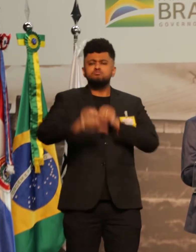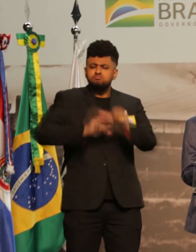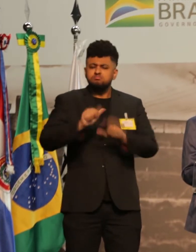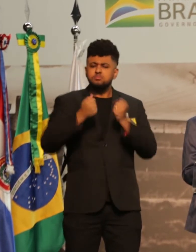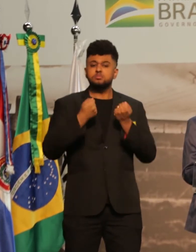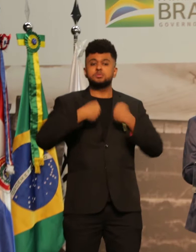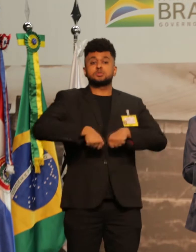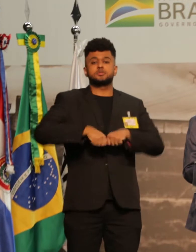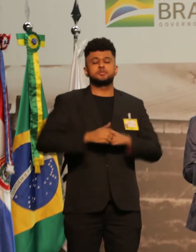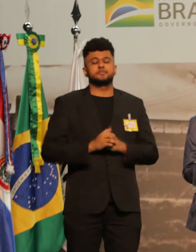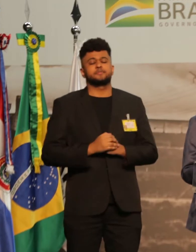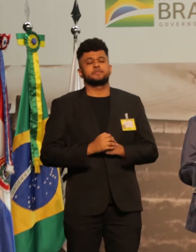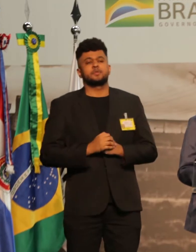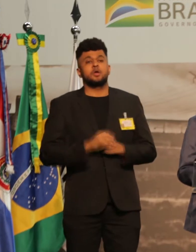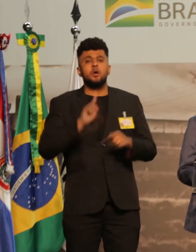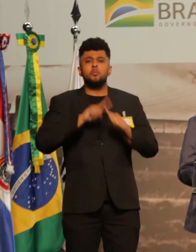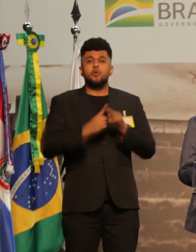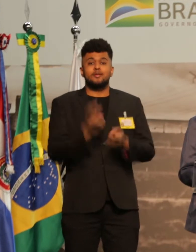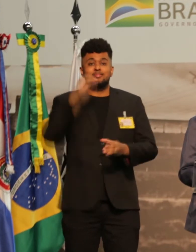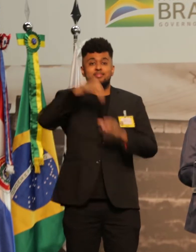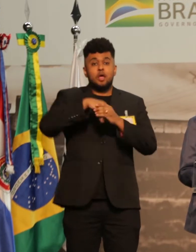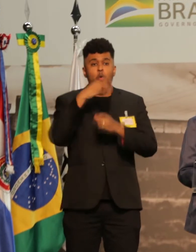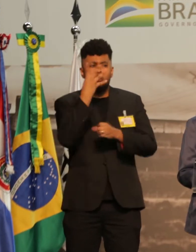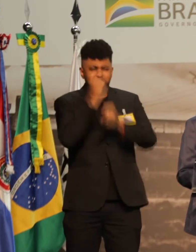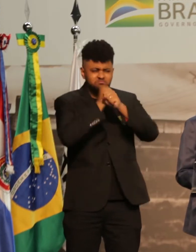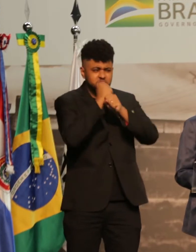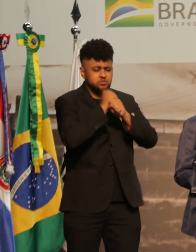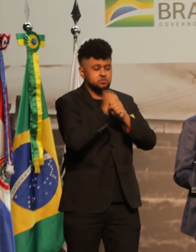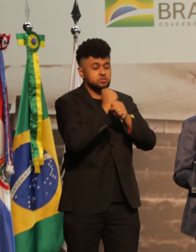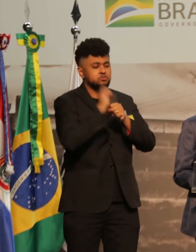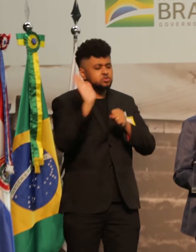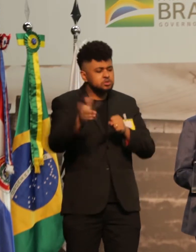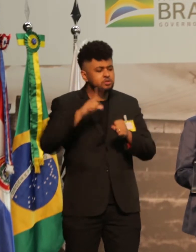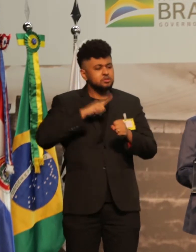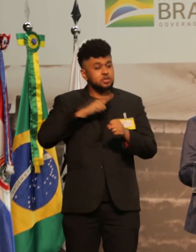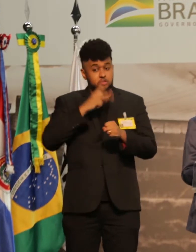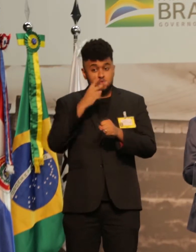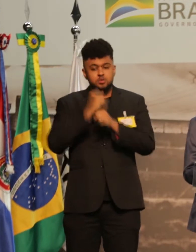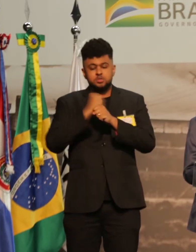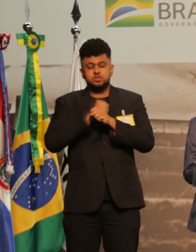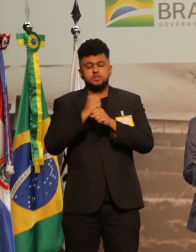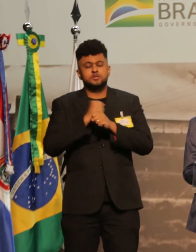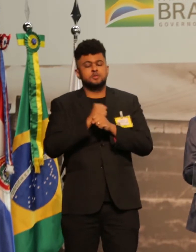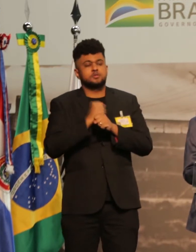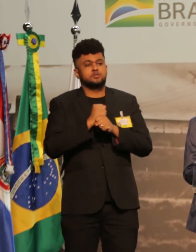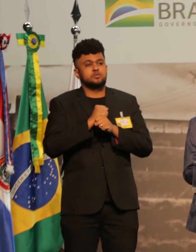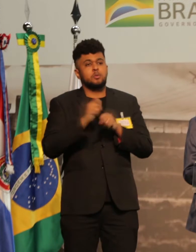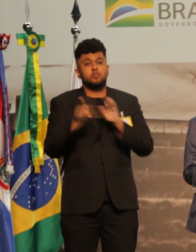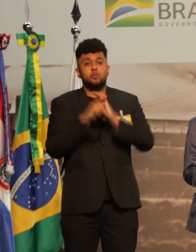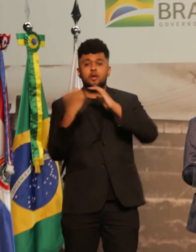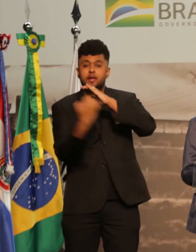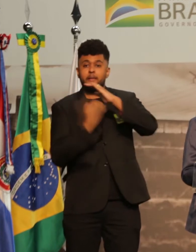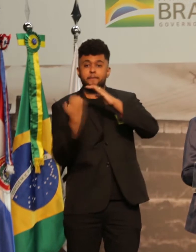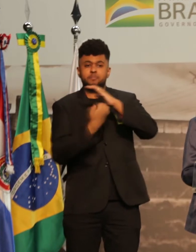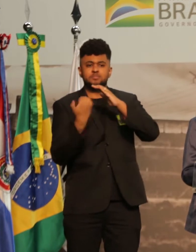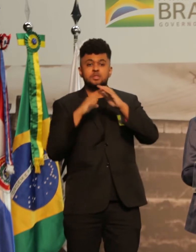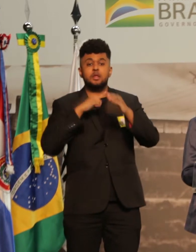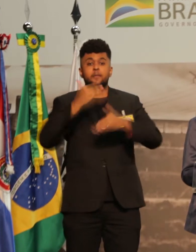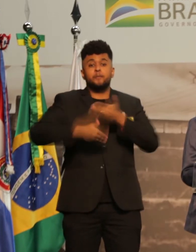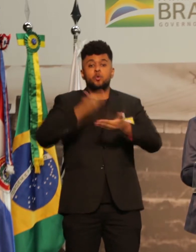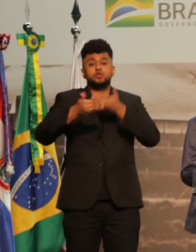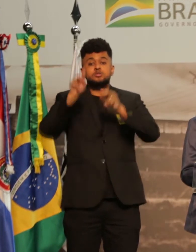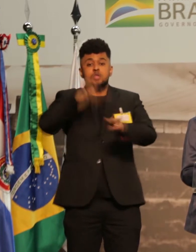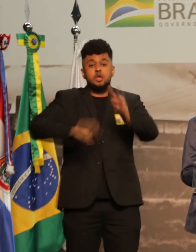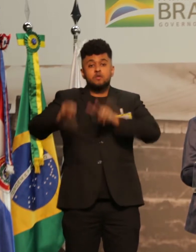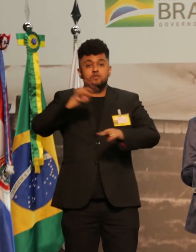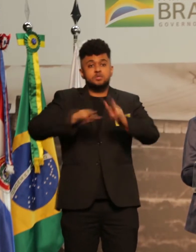mudanças necessárias? Porque dentro de 4 anos, já se passaram 2, a empresa passará pelo processo de